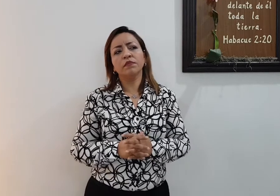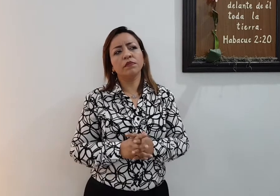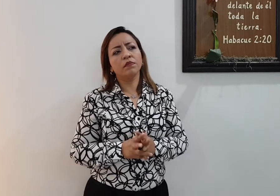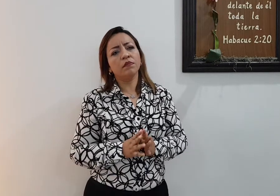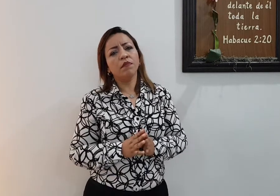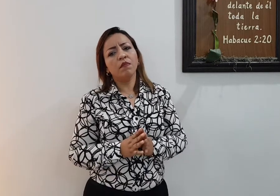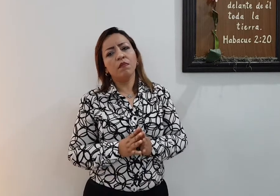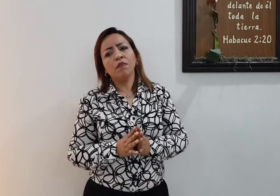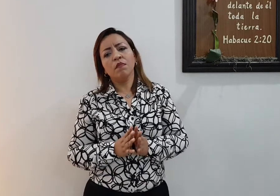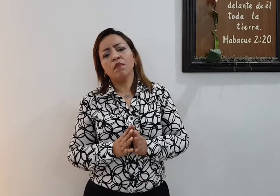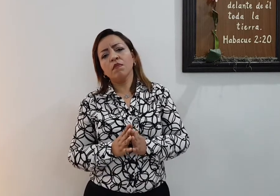el Señor?